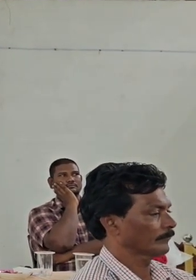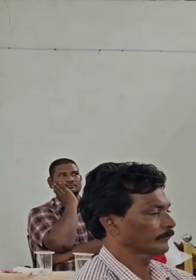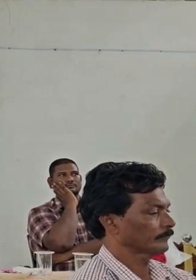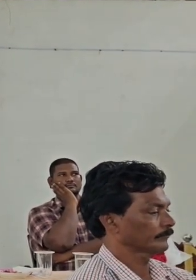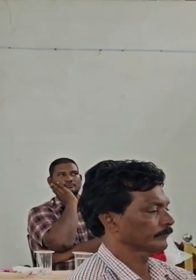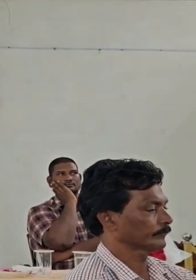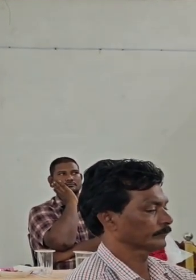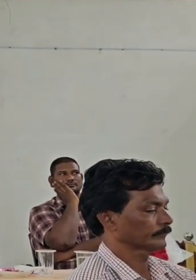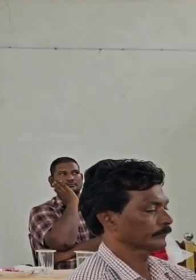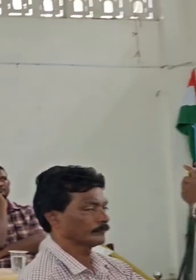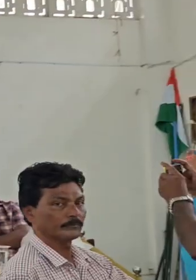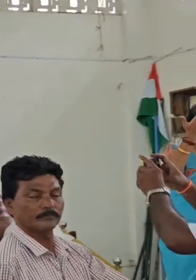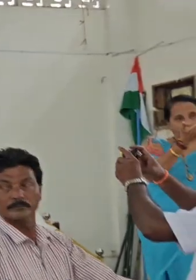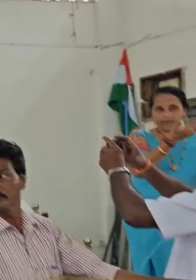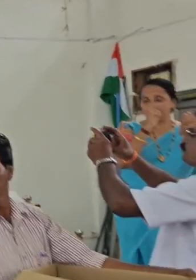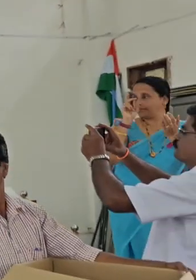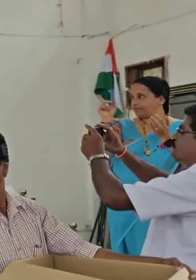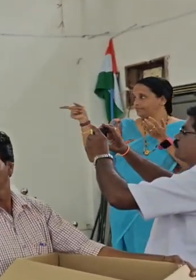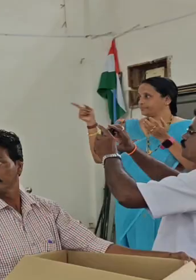చంద్రశేఖర్ గారు,